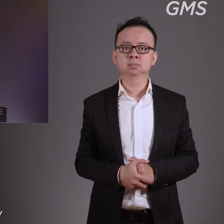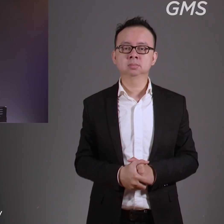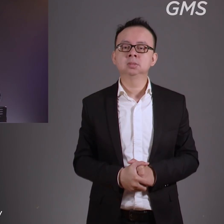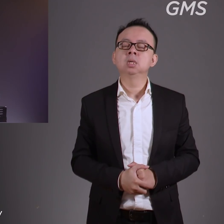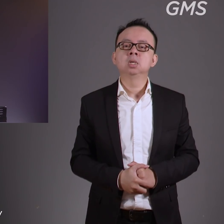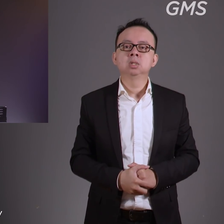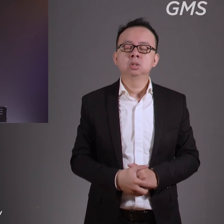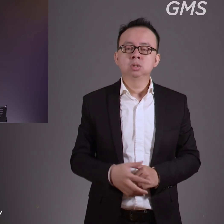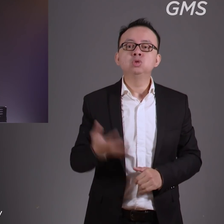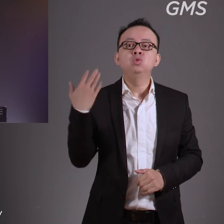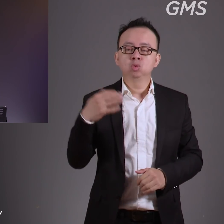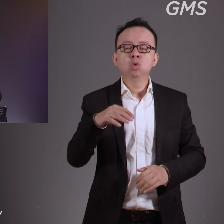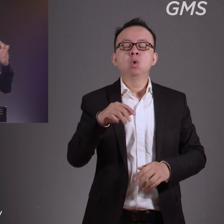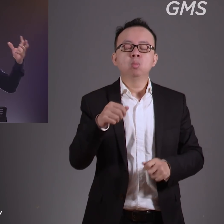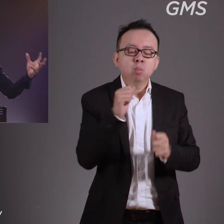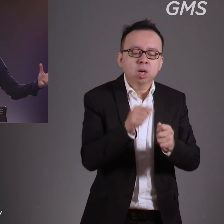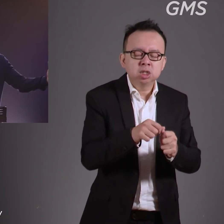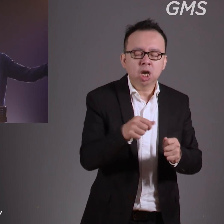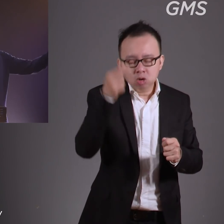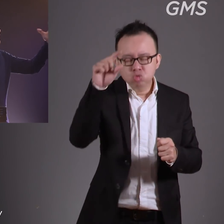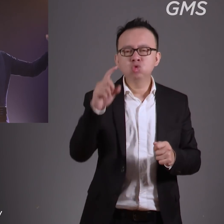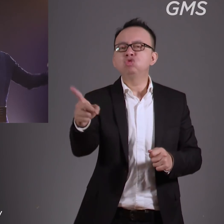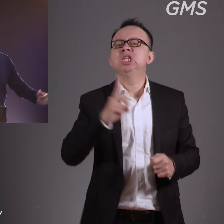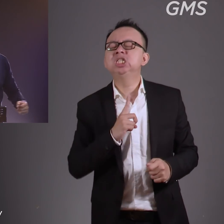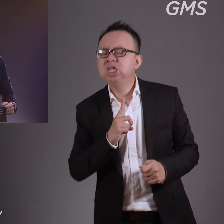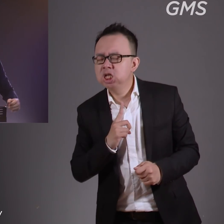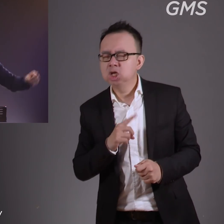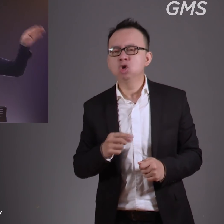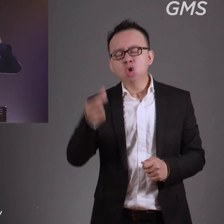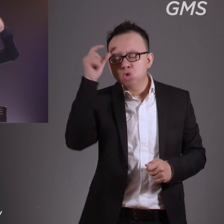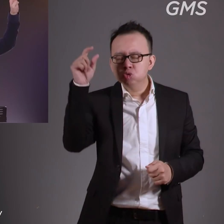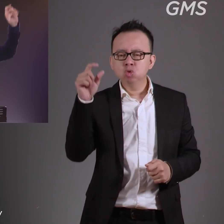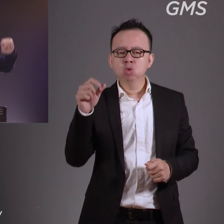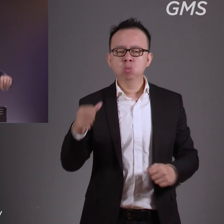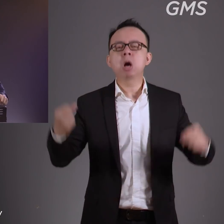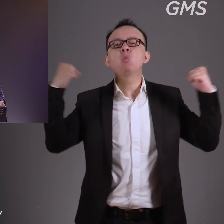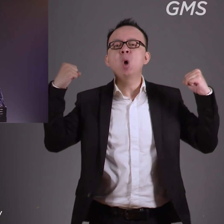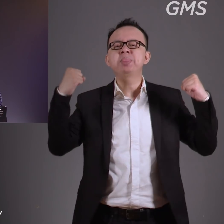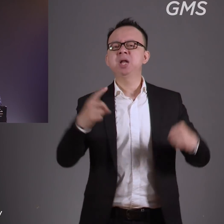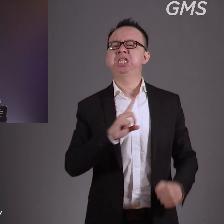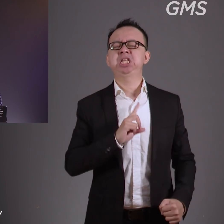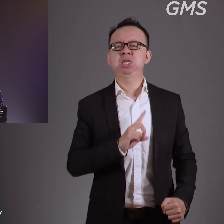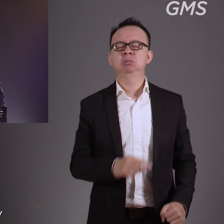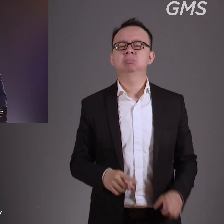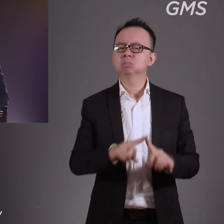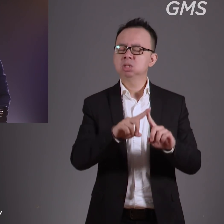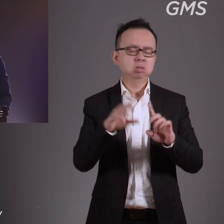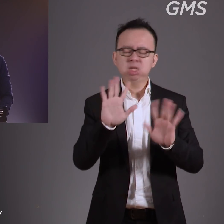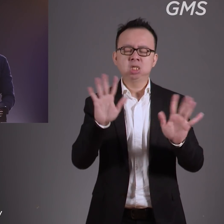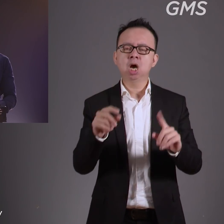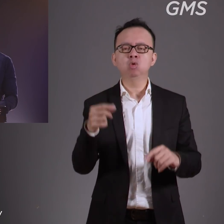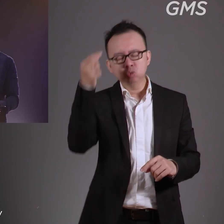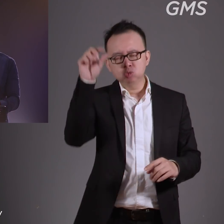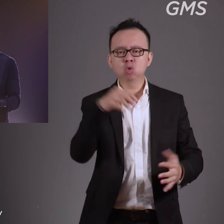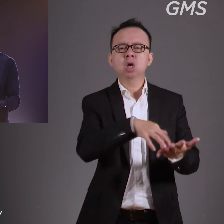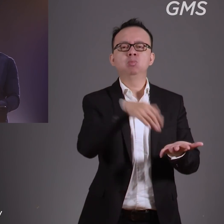hanya demi memperkaya diri. Mereka lakukan semua proyek-proyek itu untuk memegahkan dirinya, ditaruh di atasnya namanya sendiri.